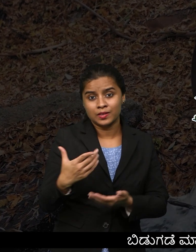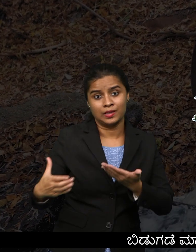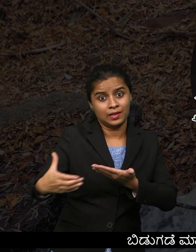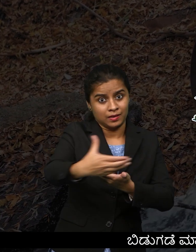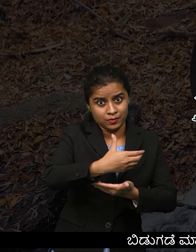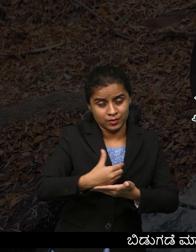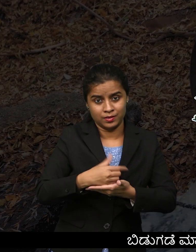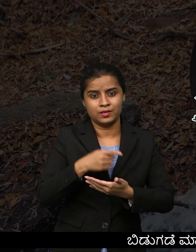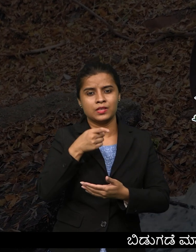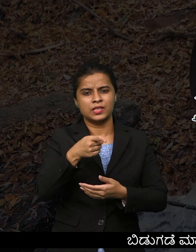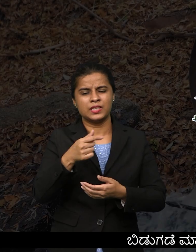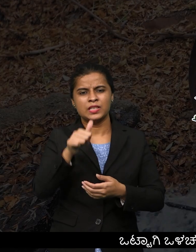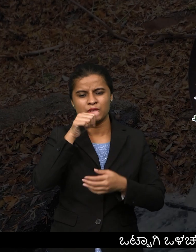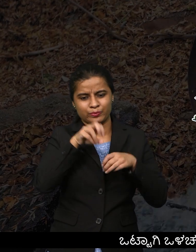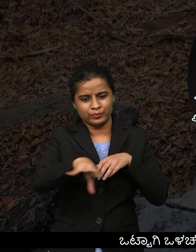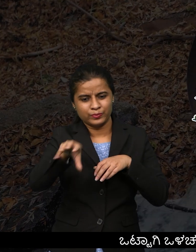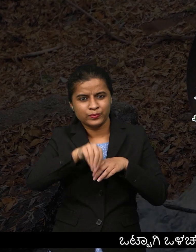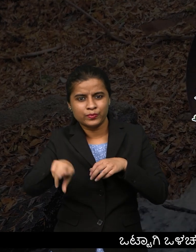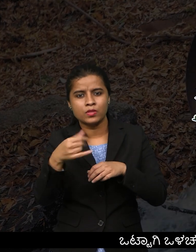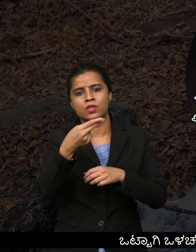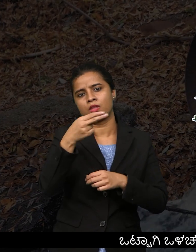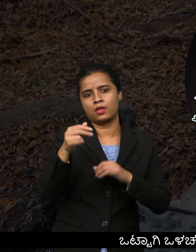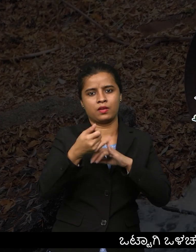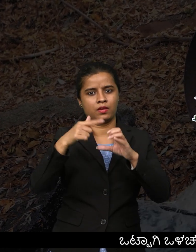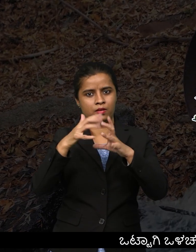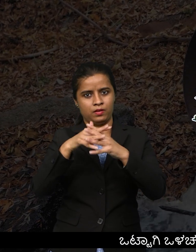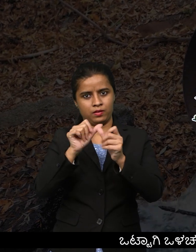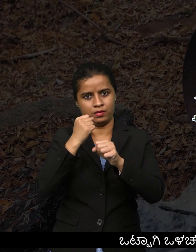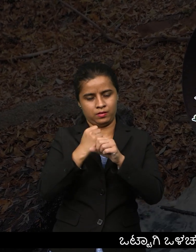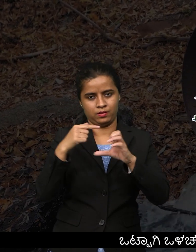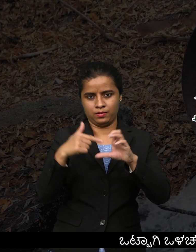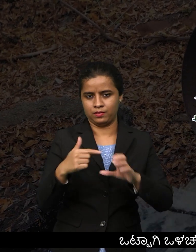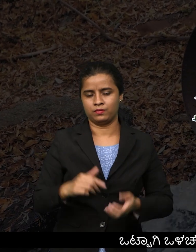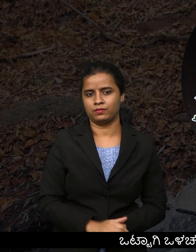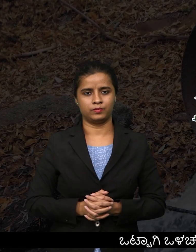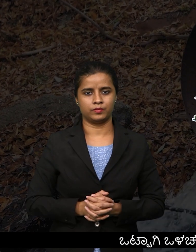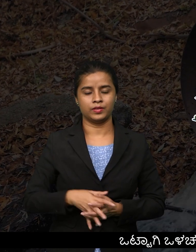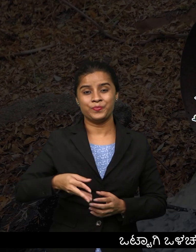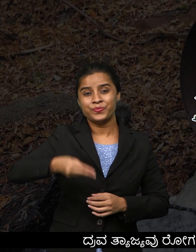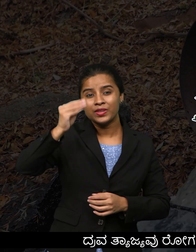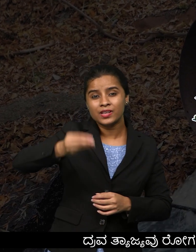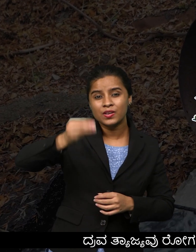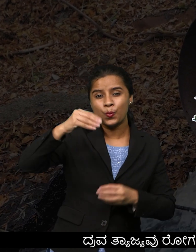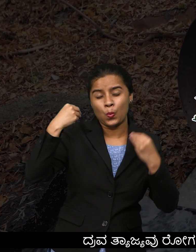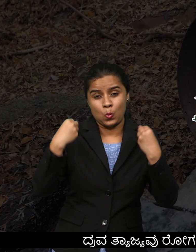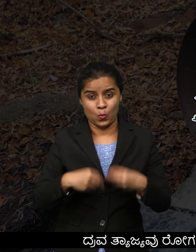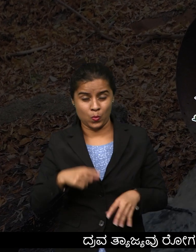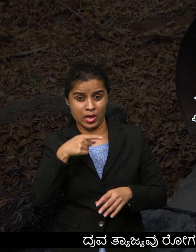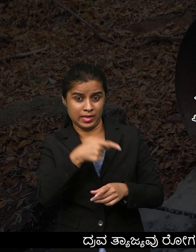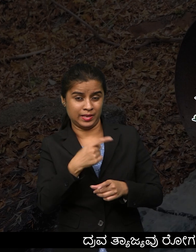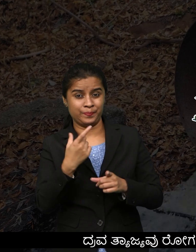ಎಲ್ಲ ತ್ಯಾಜ್ಯ ನೀರನ್ನು ಒಟ್ಟಾಗಿ ಒಳಚರಂಡಿ ಎಂದು ಕರೆಯಲಾಗುತ್ತದೆ. ದ್ರವ